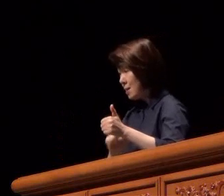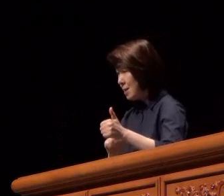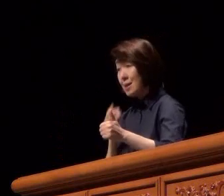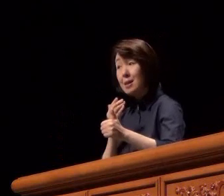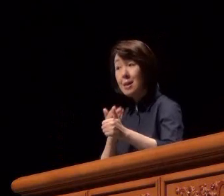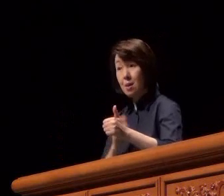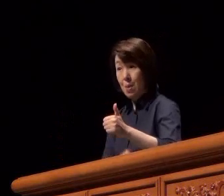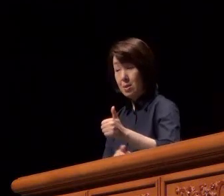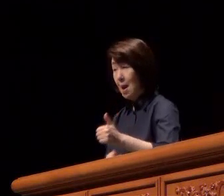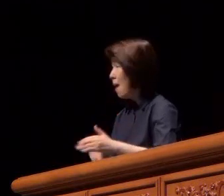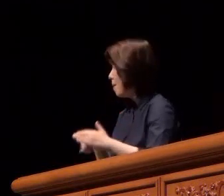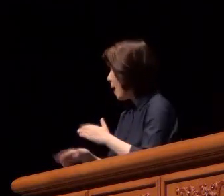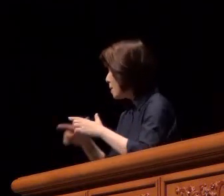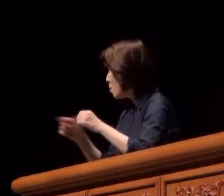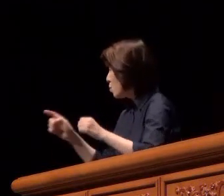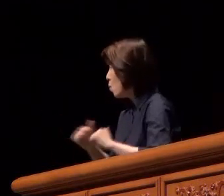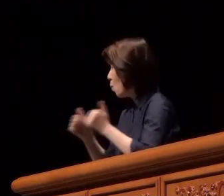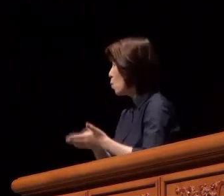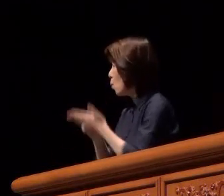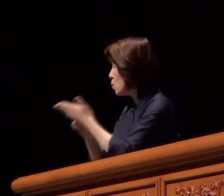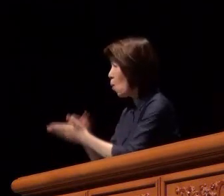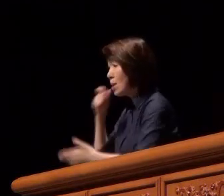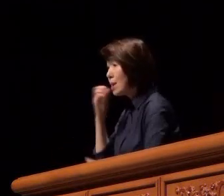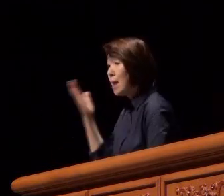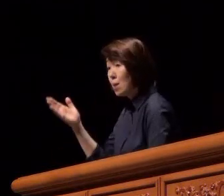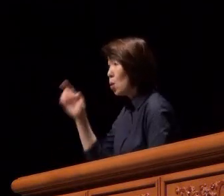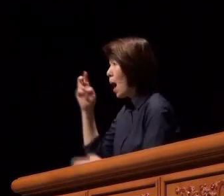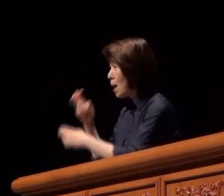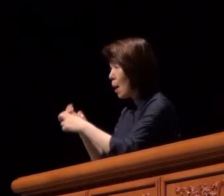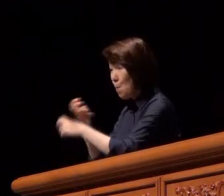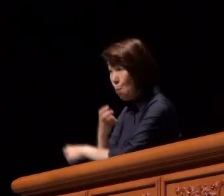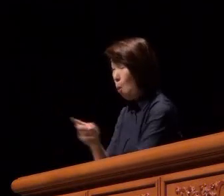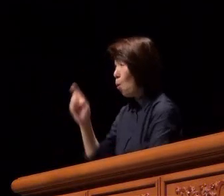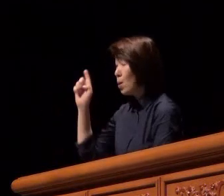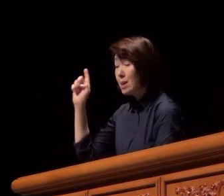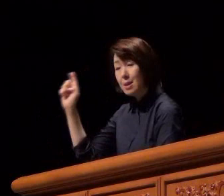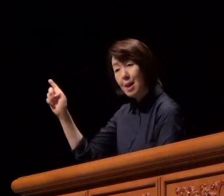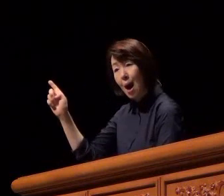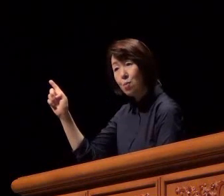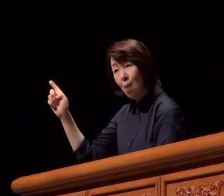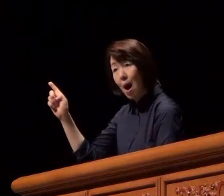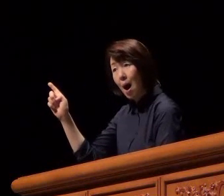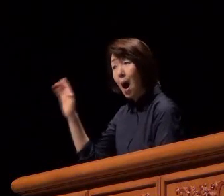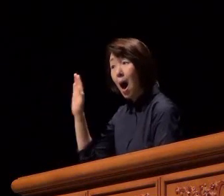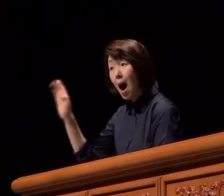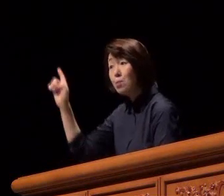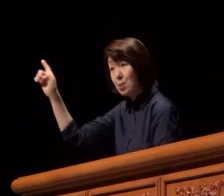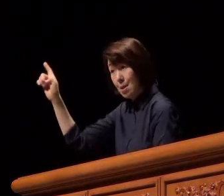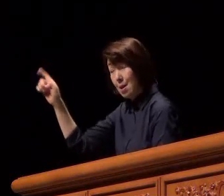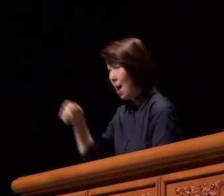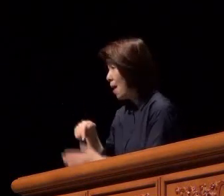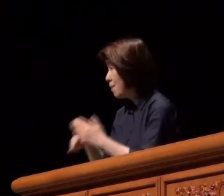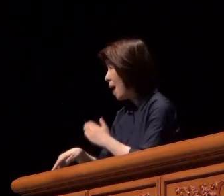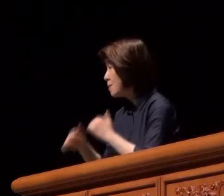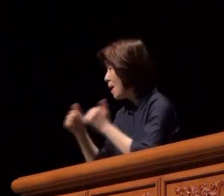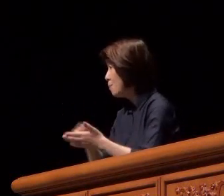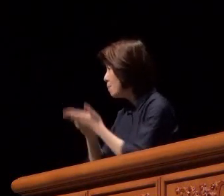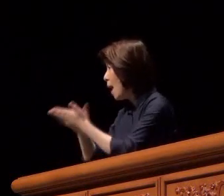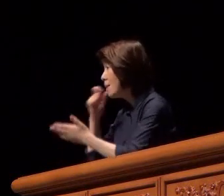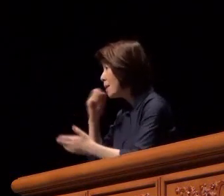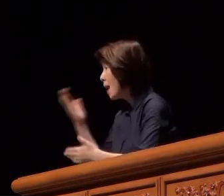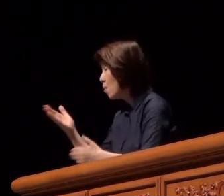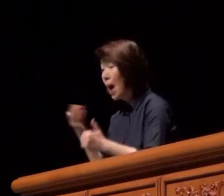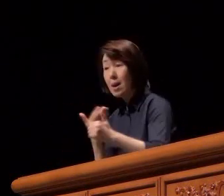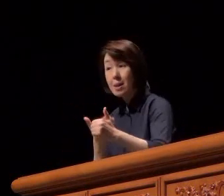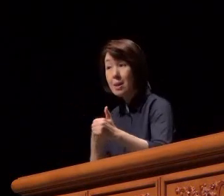して国を訴訟できないんですかと、憲法違反は 成立しているのになぜやれないのかと言い